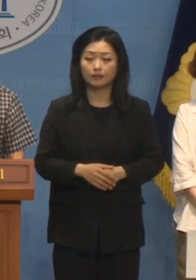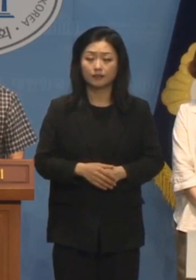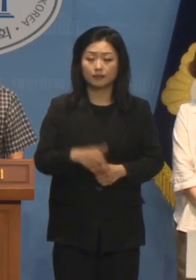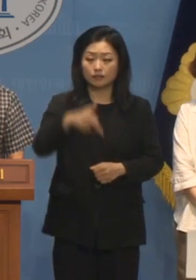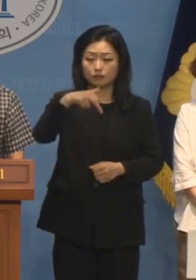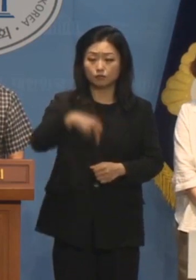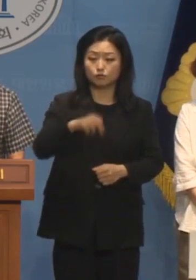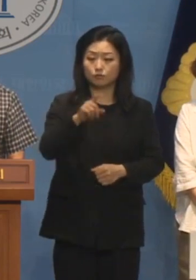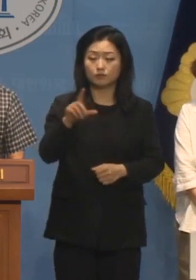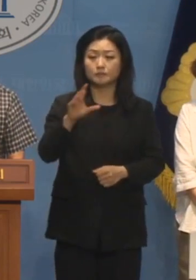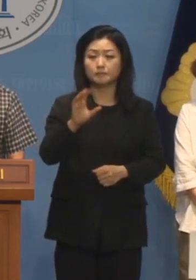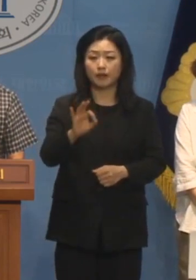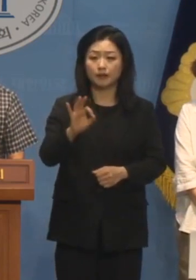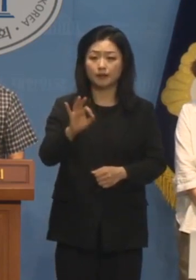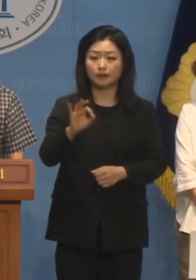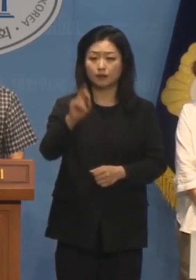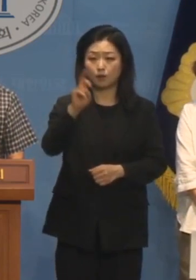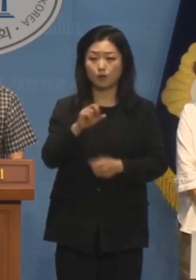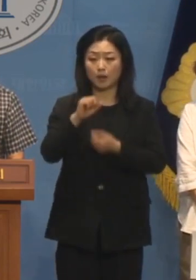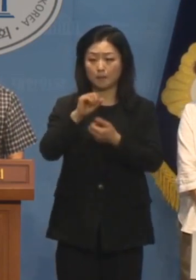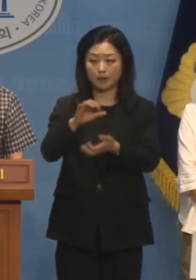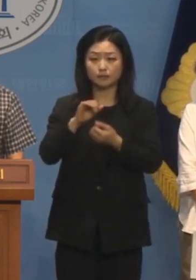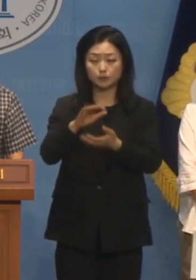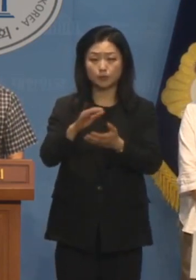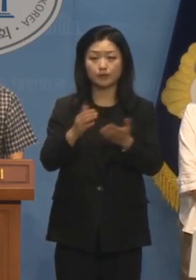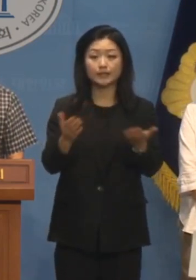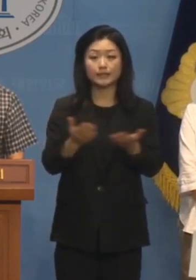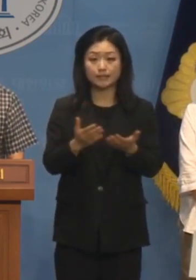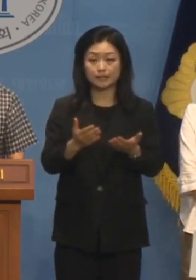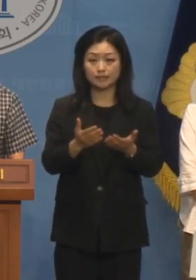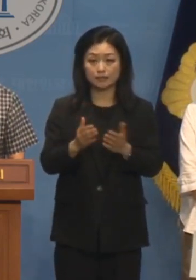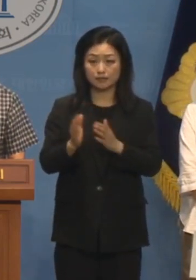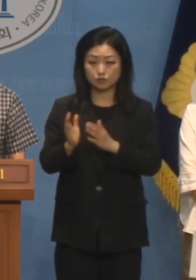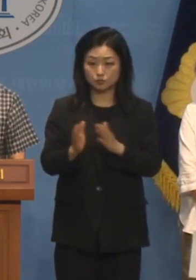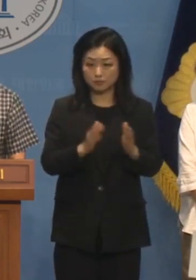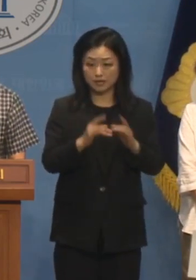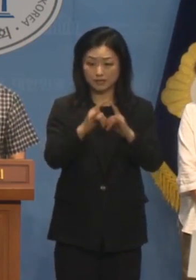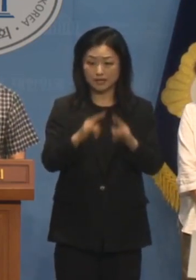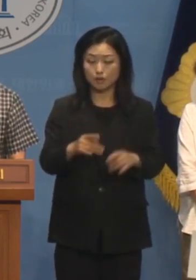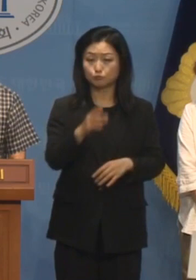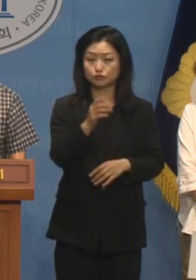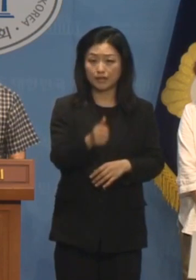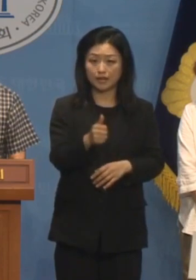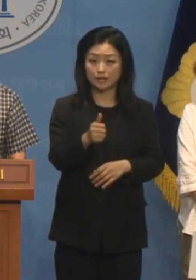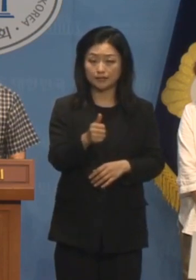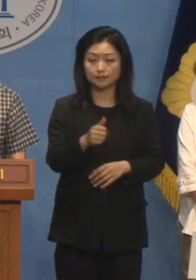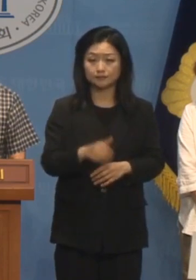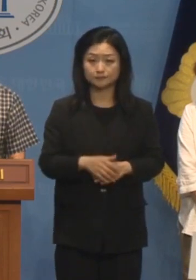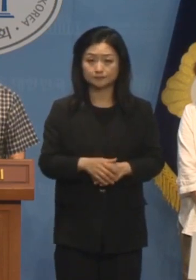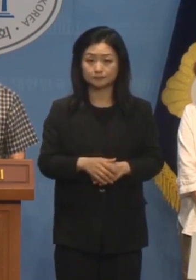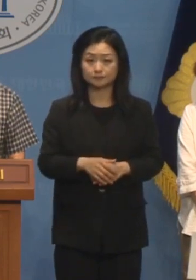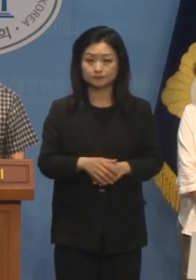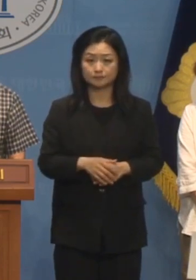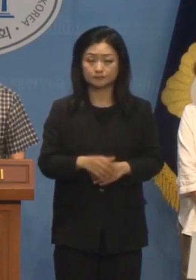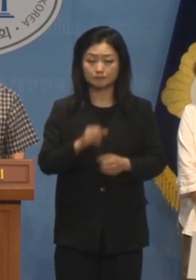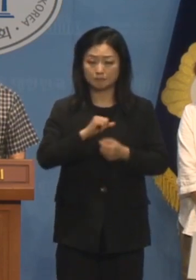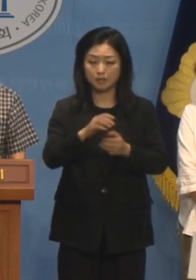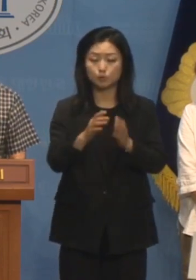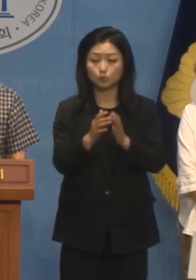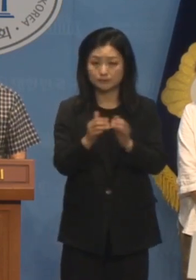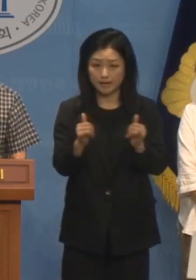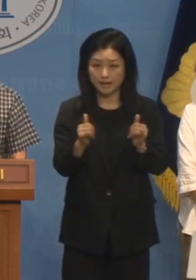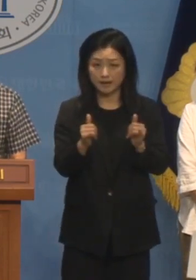쿠팡 로켓 배송을 하는 일을 하는 준비하는 캠프장에서 또 배송 노동자들이